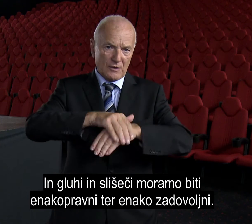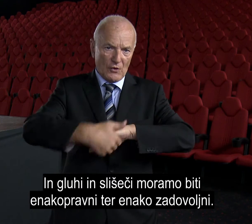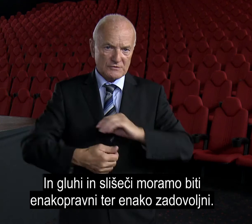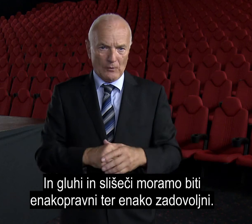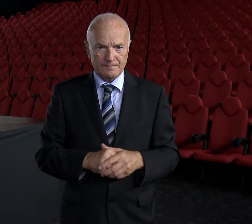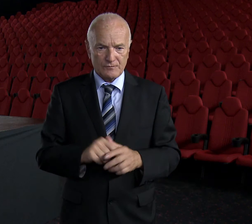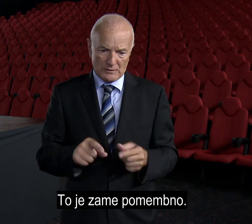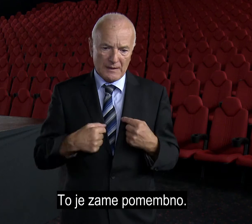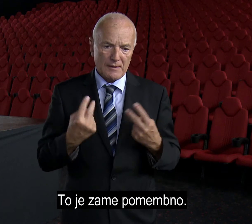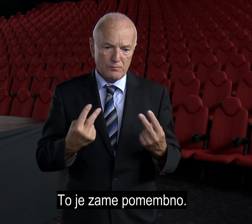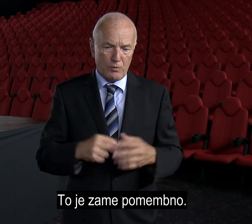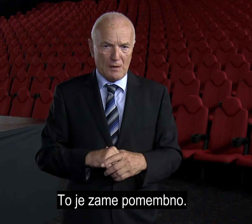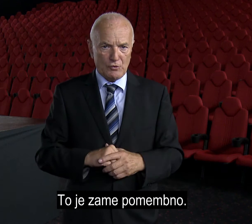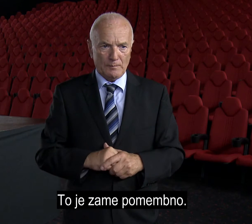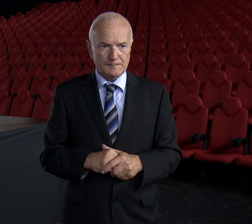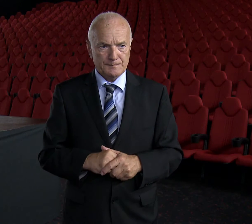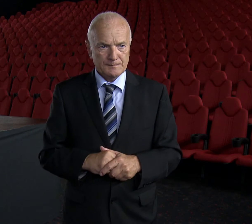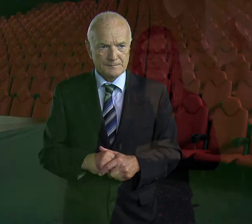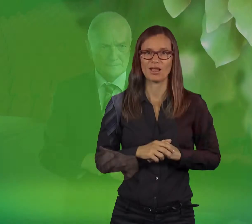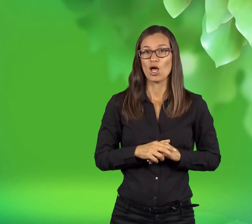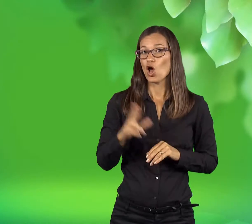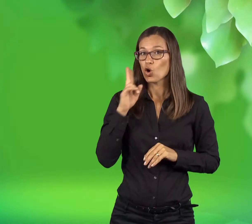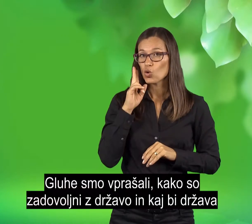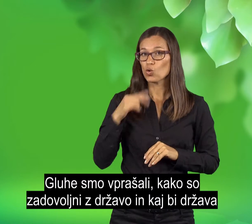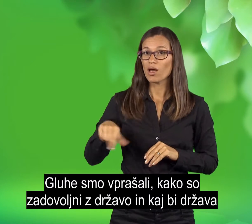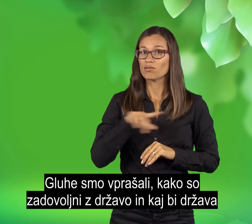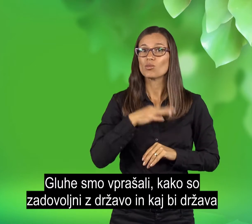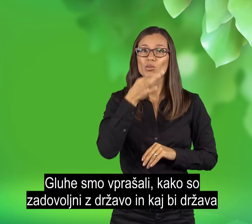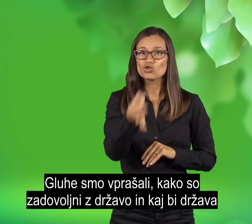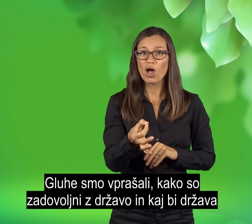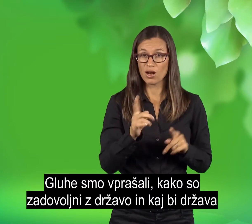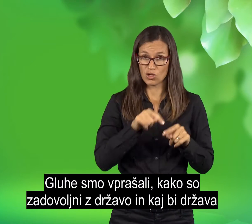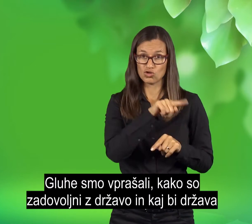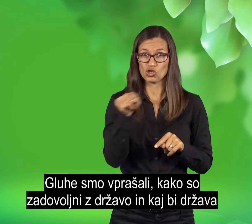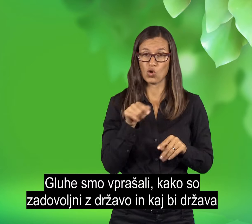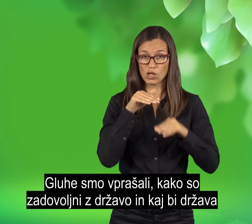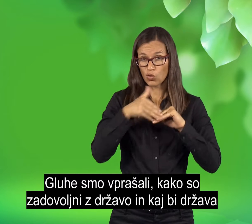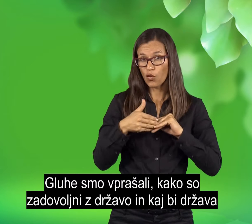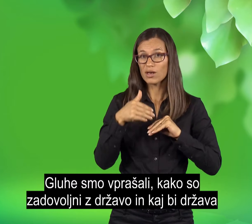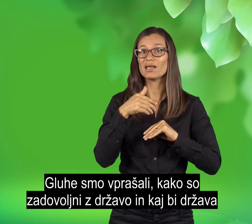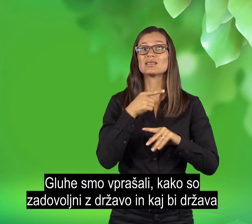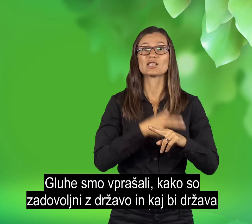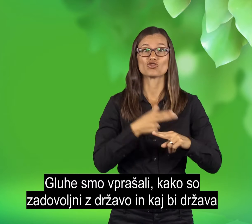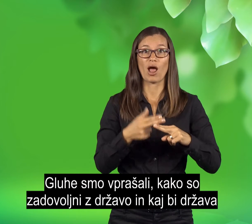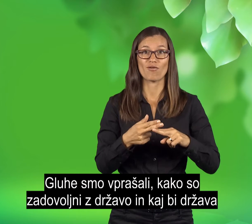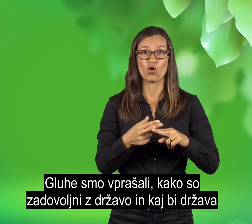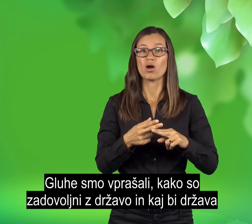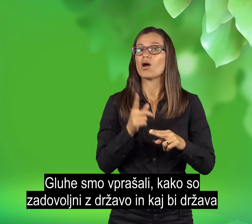je čedalje več gluhih tudi Gluhe smo vprašali, kako so zadovoljni z državo in kaj bi država